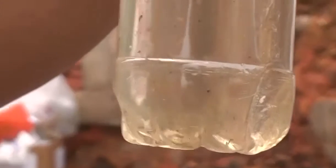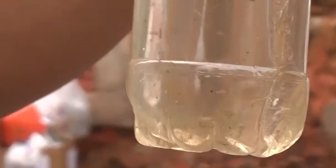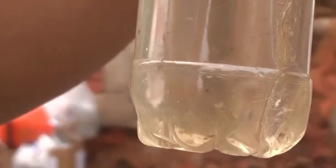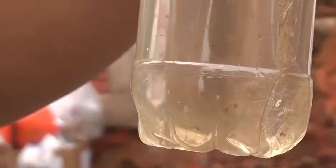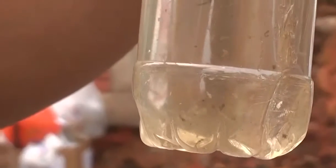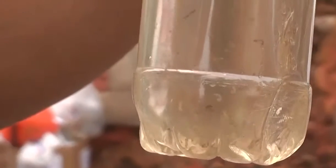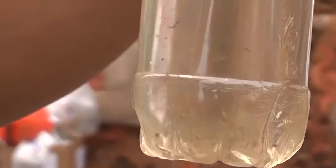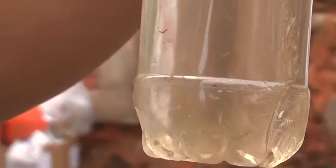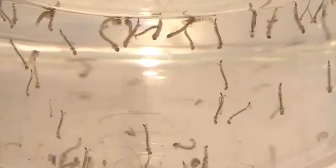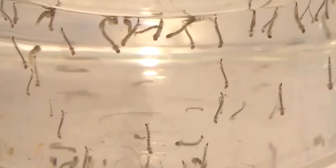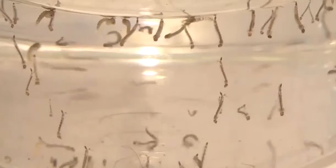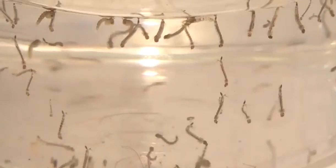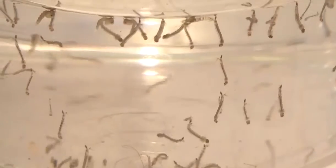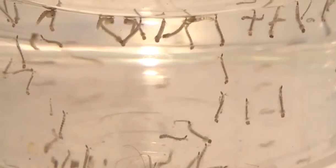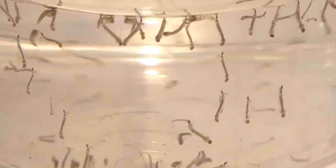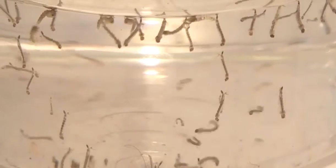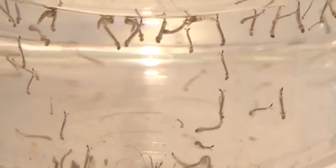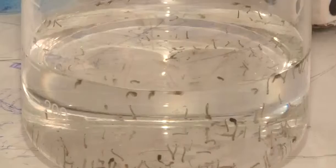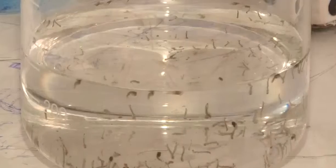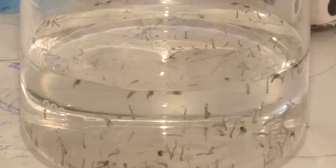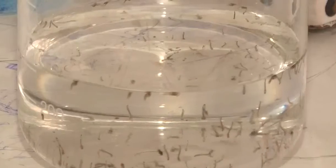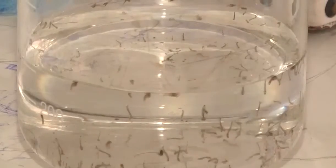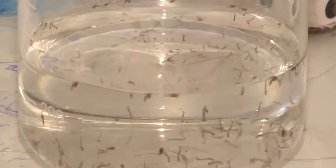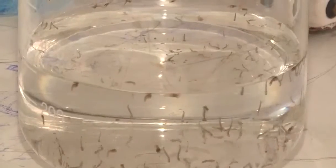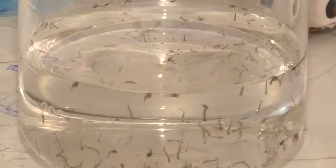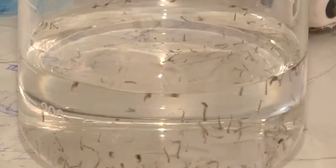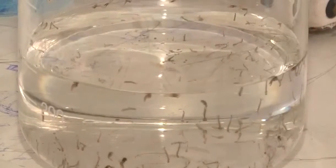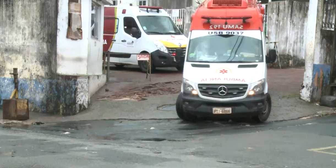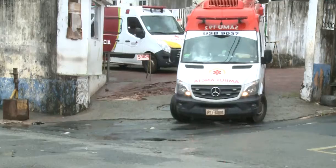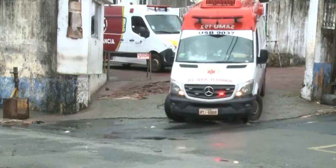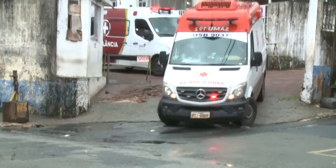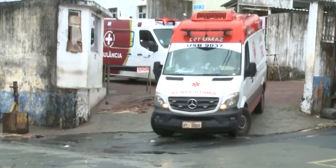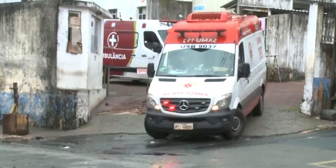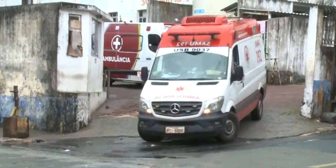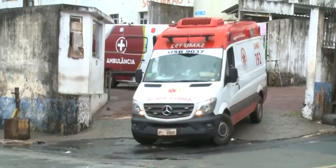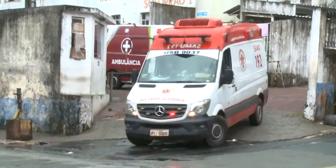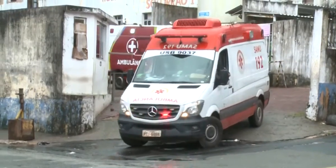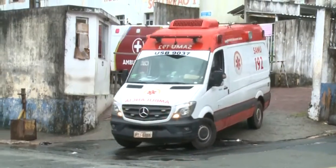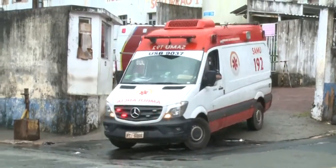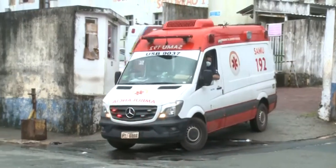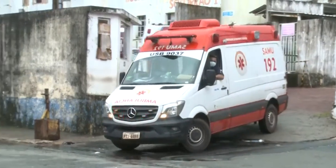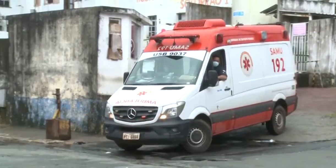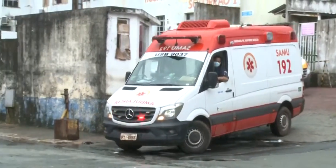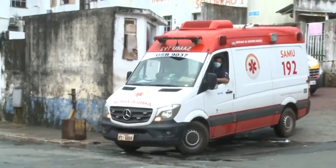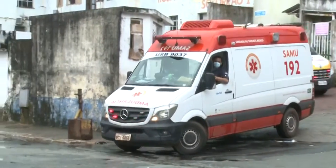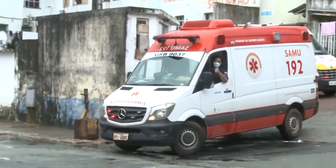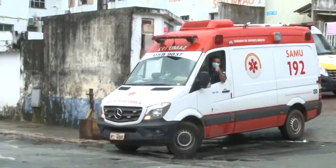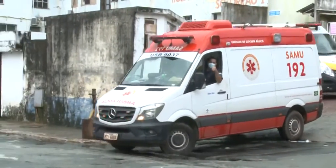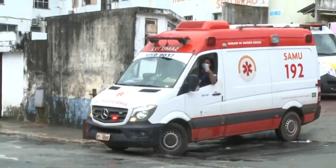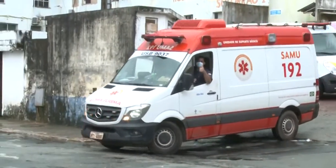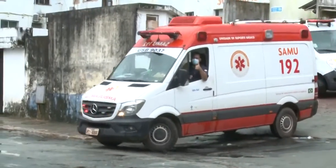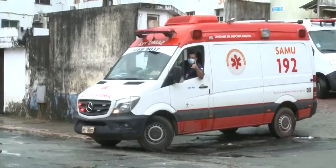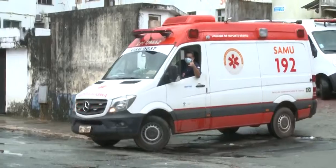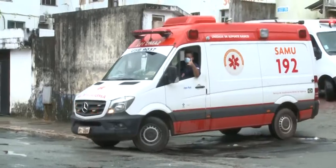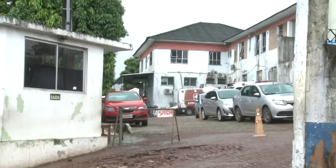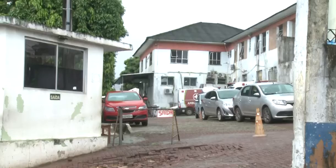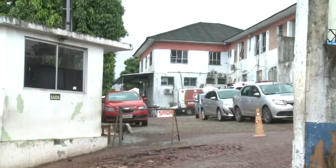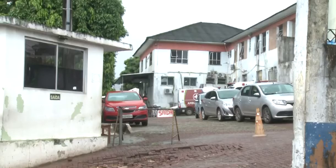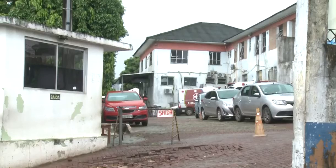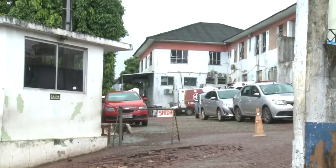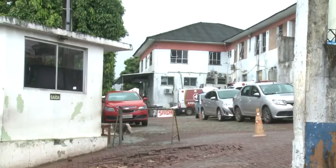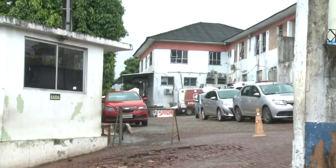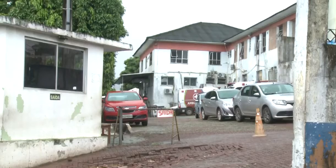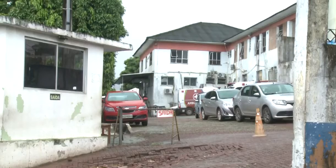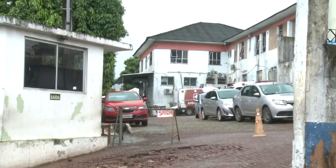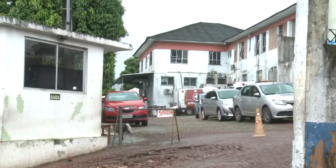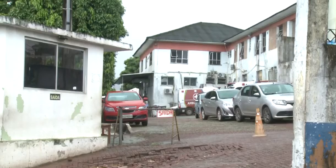será transformado em um hospital para tratar de doenças tropicais, além do retorno gradual do atendimento ambulatorial em